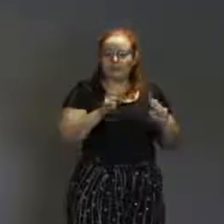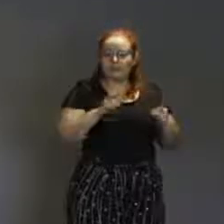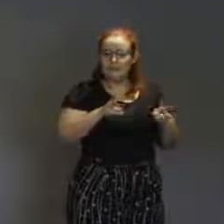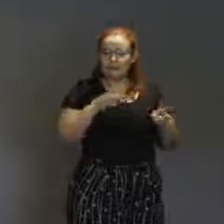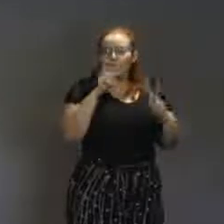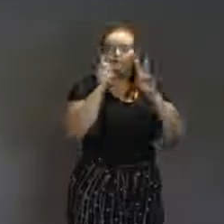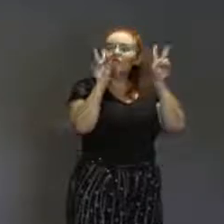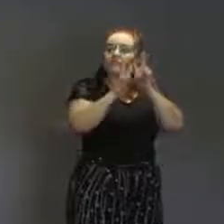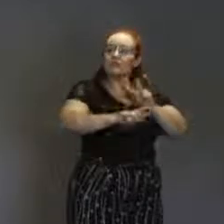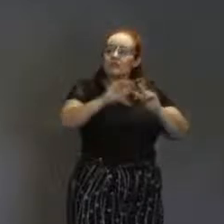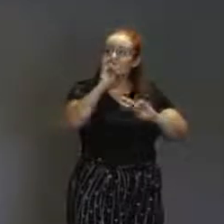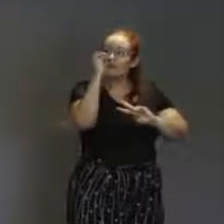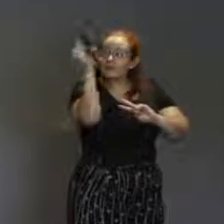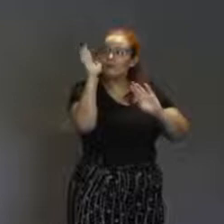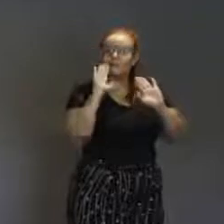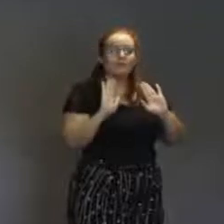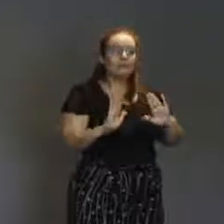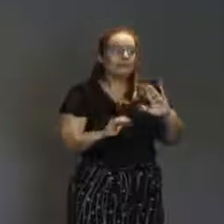fundações têm conhecimento muito...